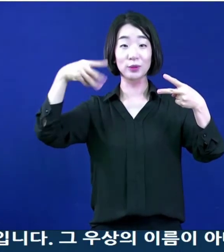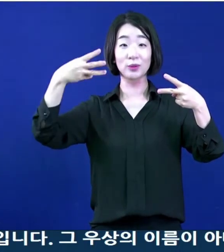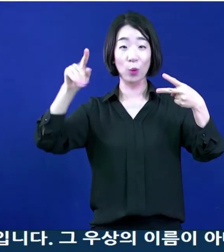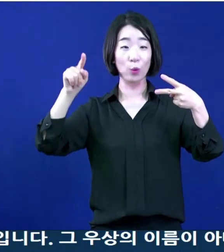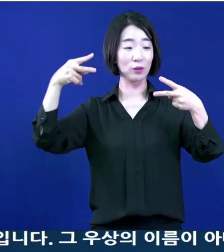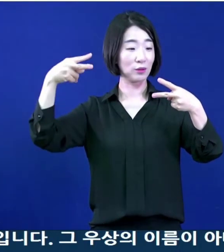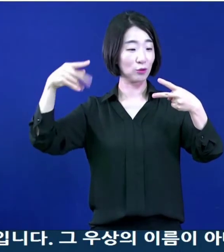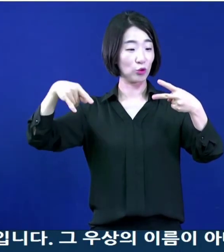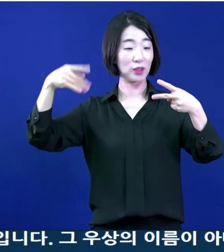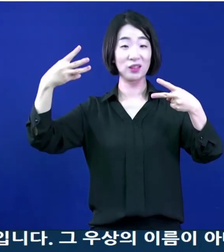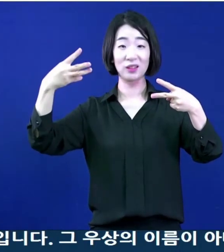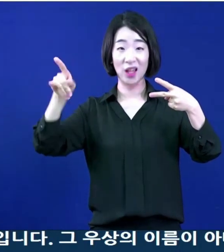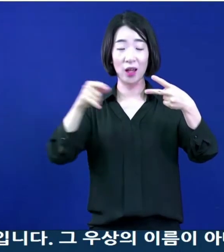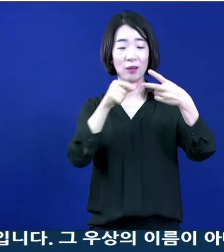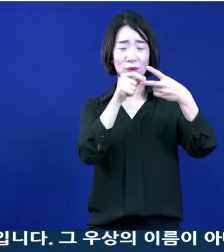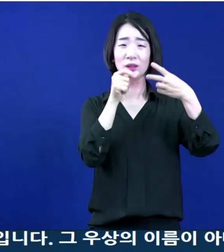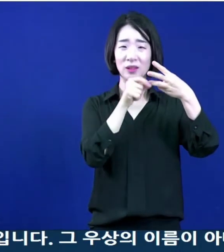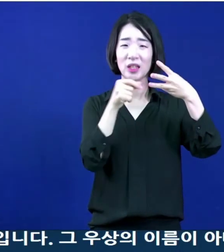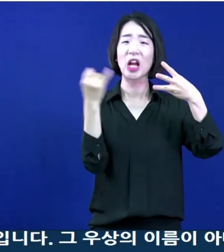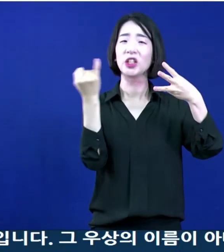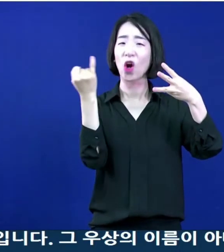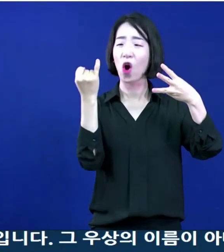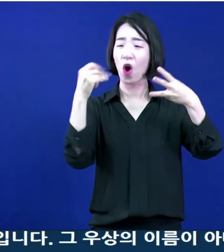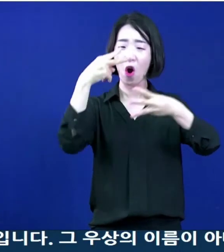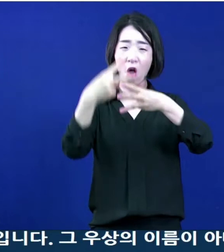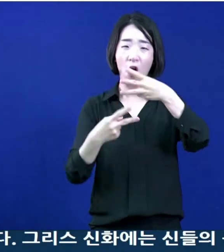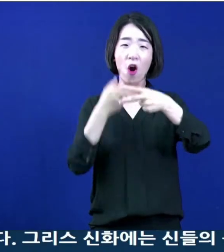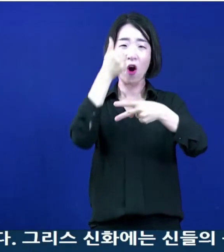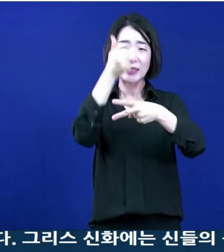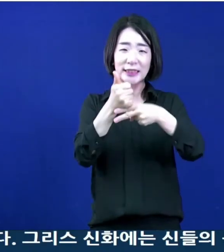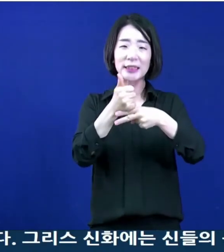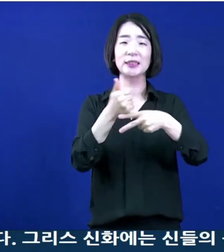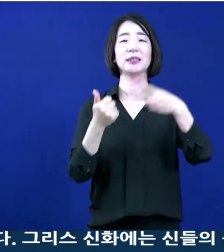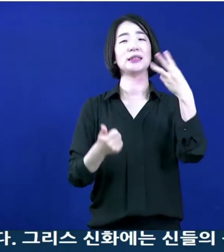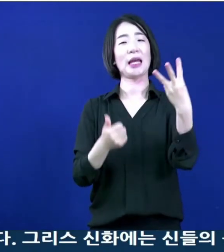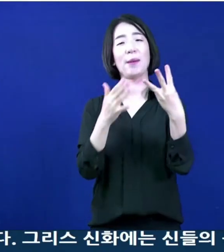아르테미스라는 이 신이 있습니다. 여신이 셋이에요. 이 세